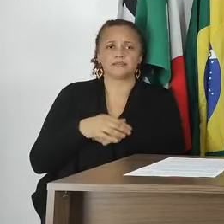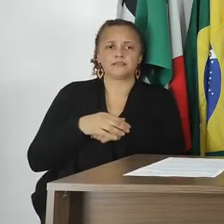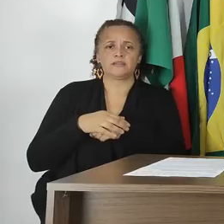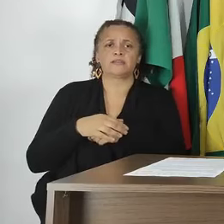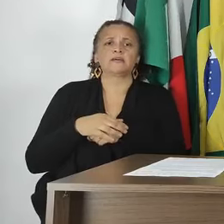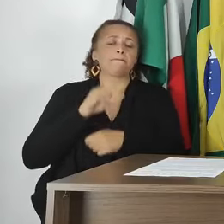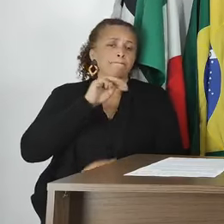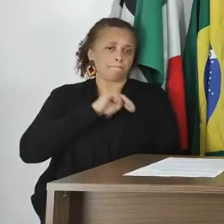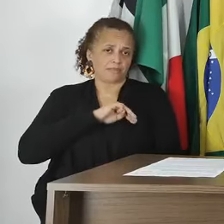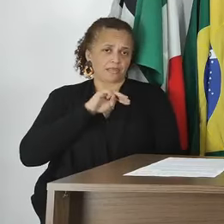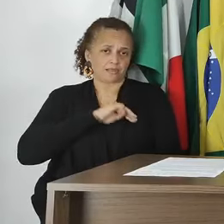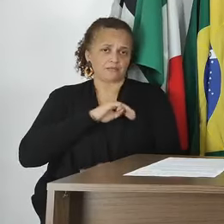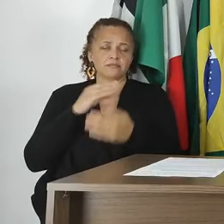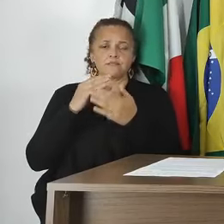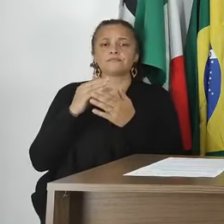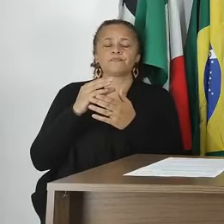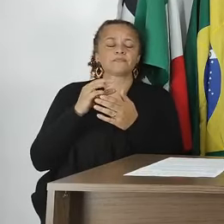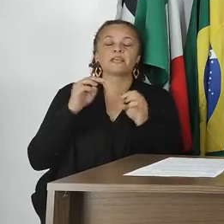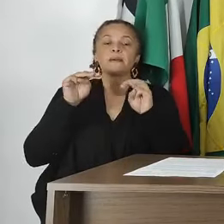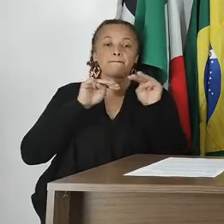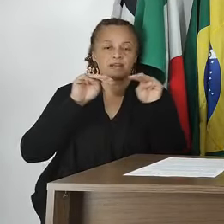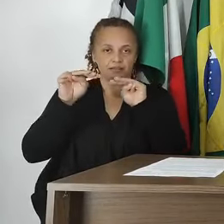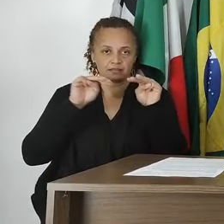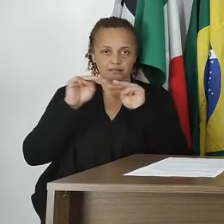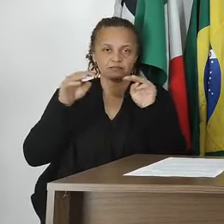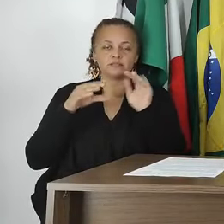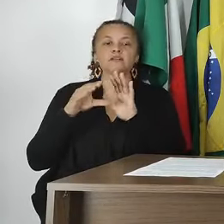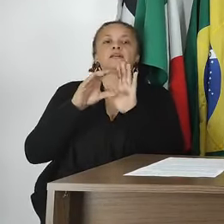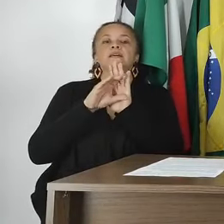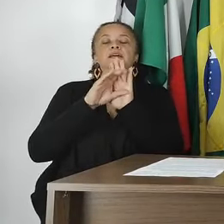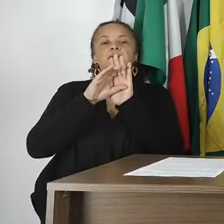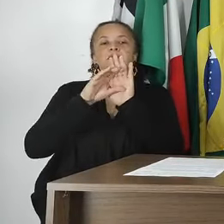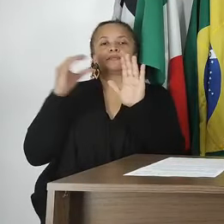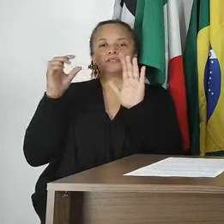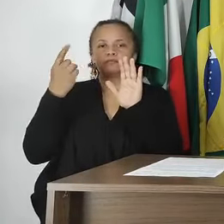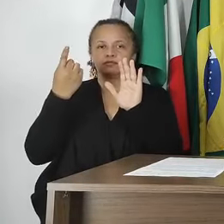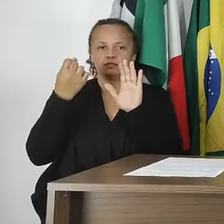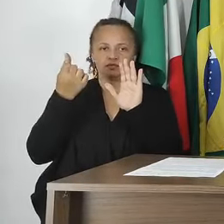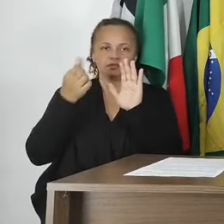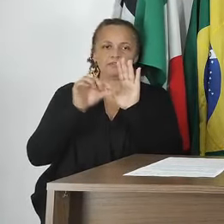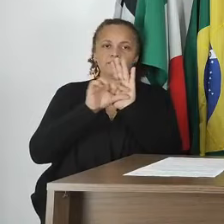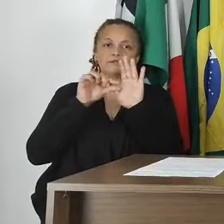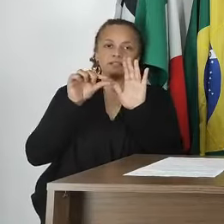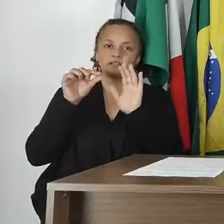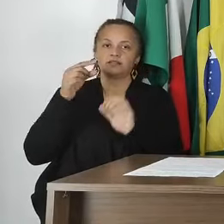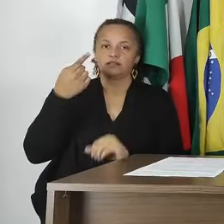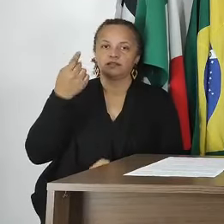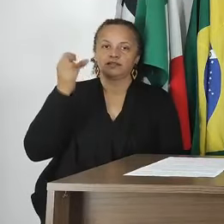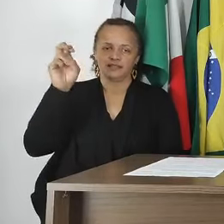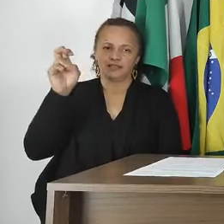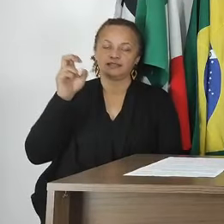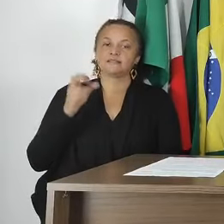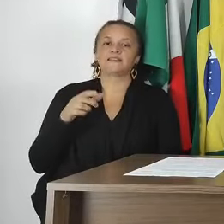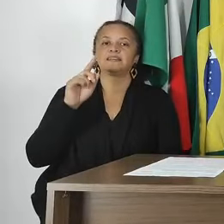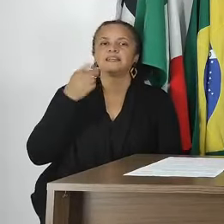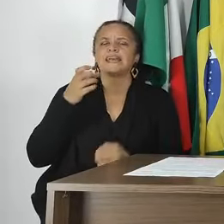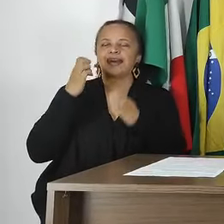15, que é ide pregar o Evangelho a toda criatura. Mas somente